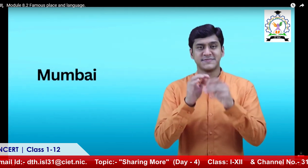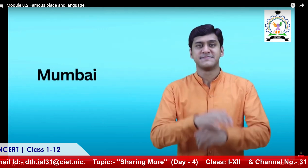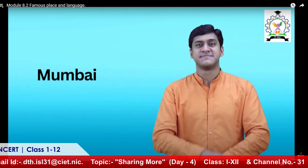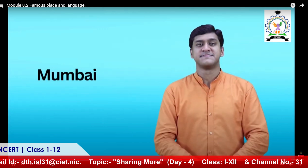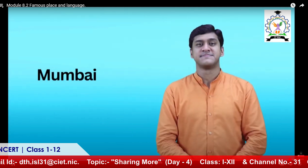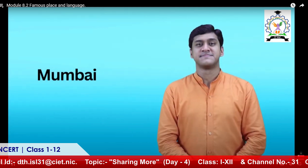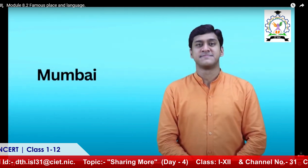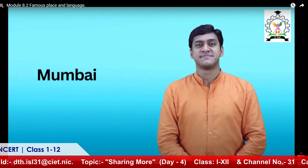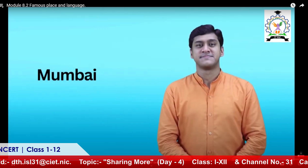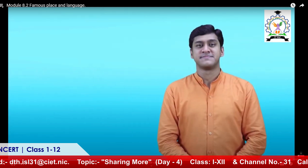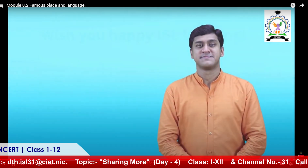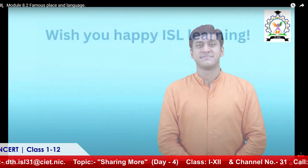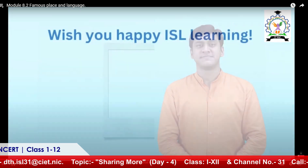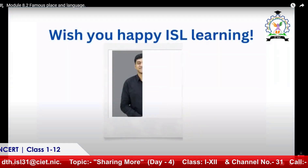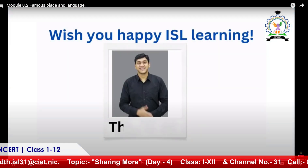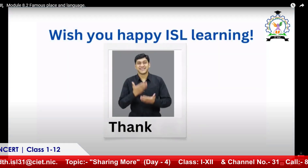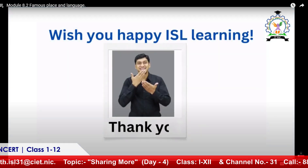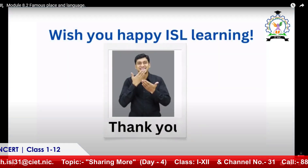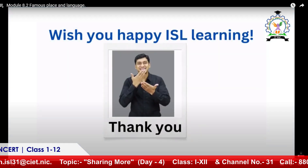मुंबई।